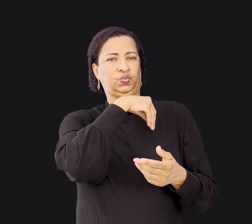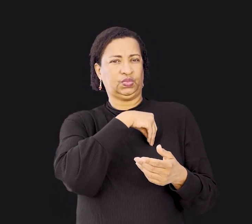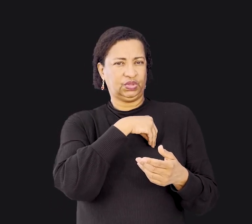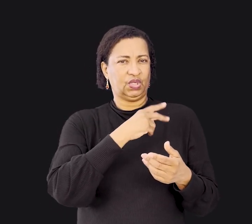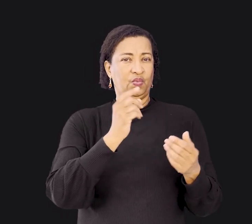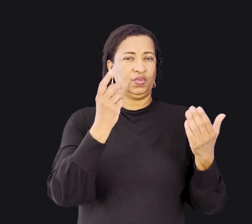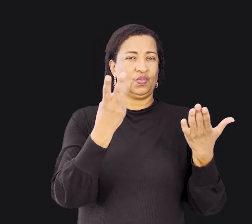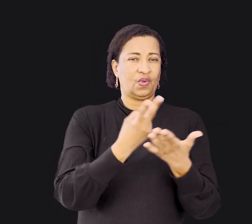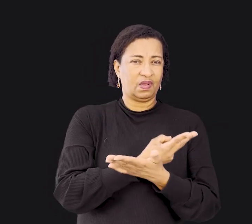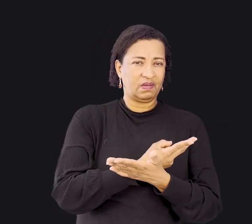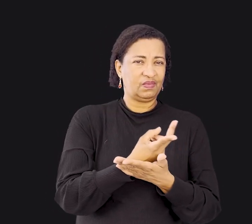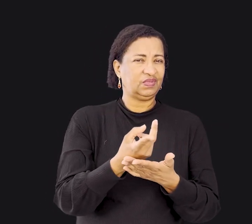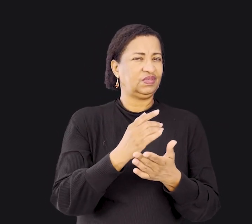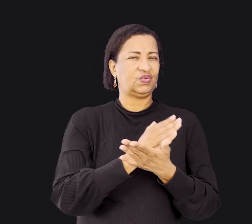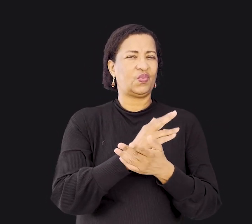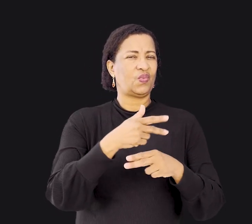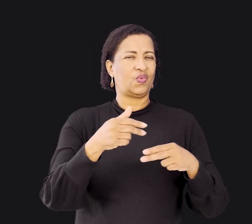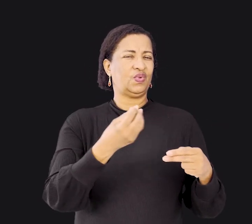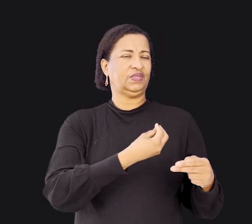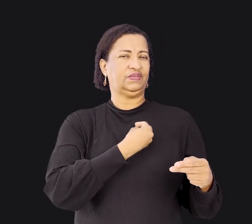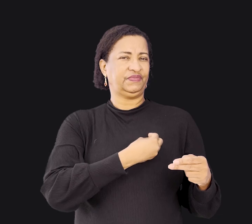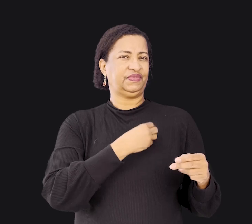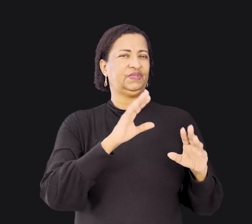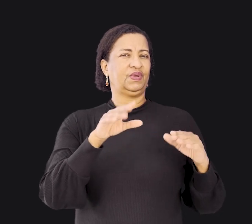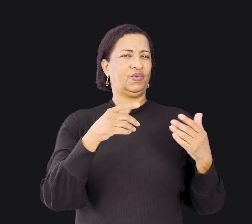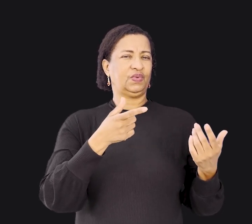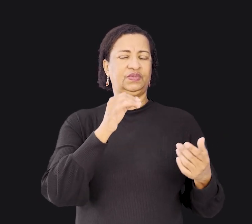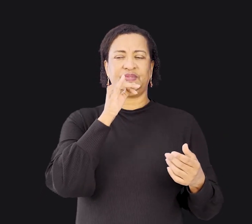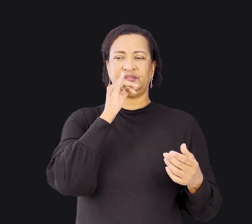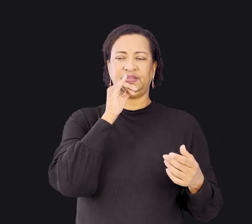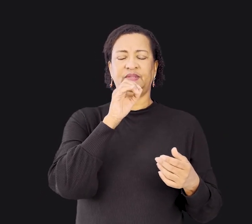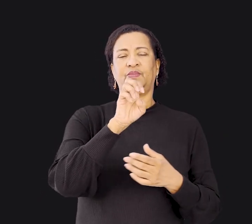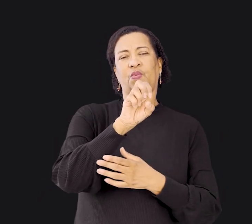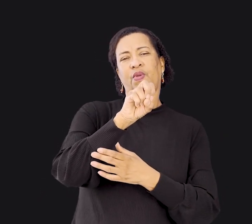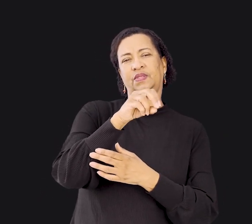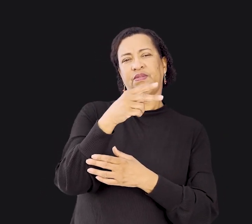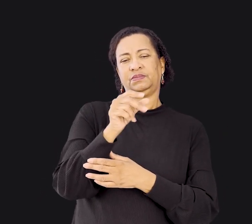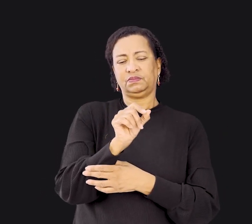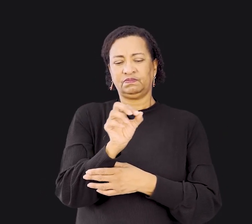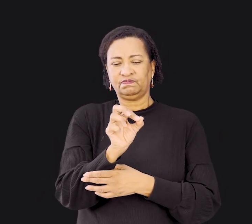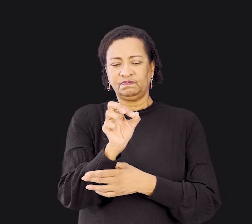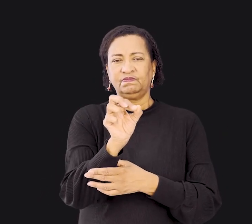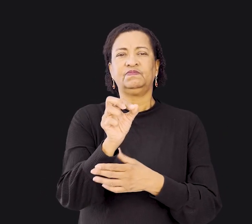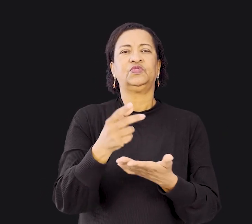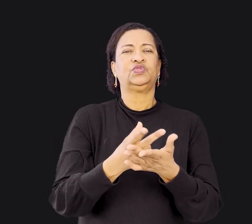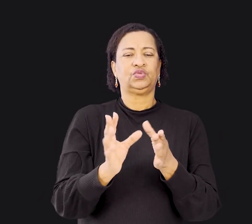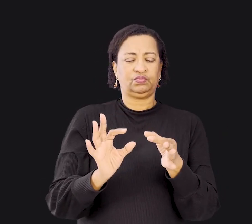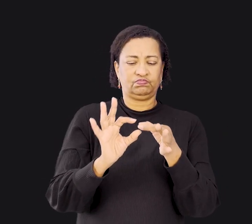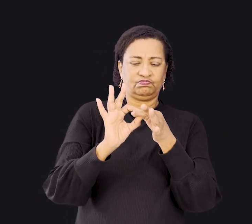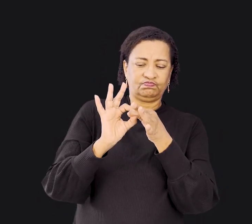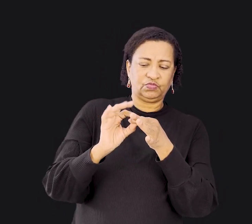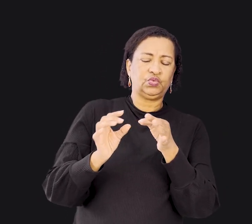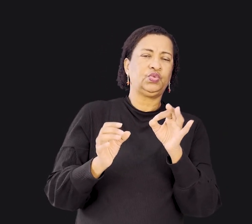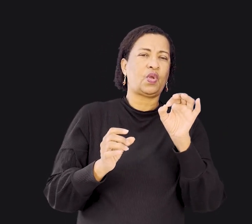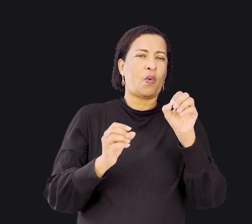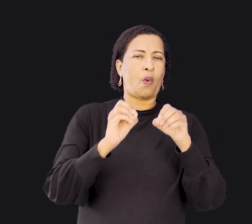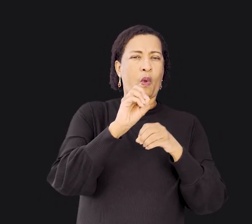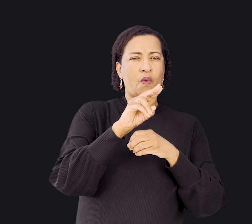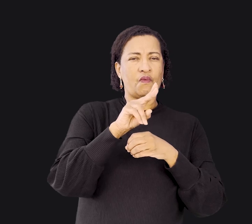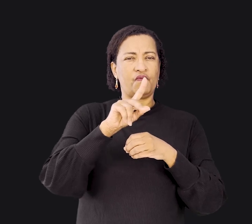uma concepção da vida. Quando um espermatozoide se une a um óvulo, ocorre a concepção. Depois a gestação de 9